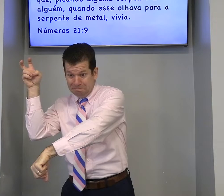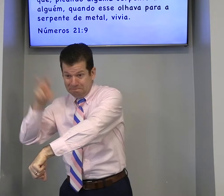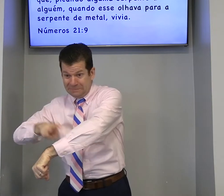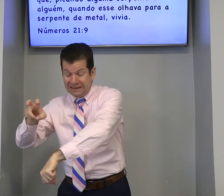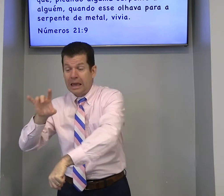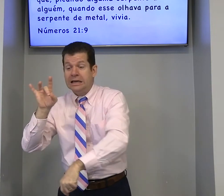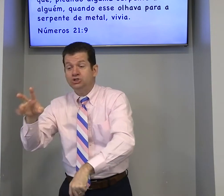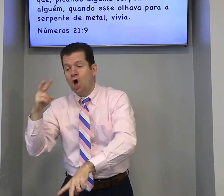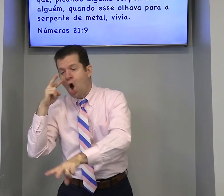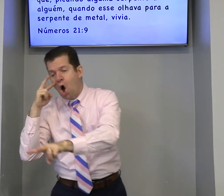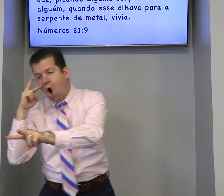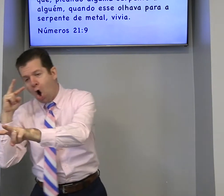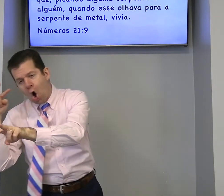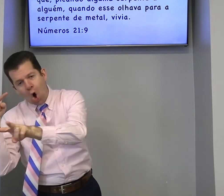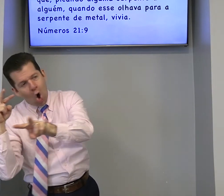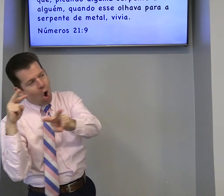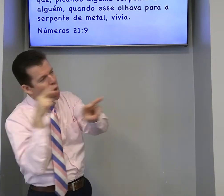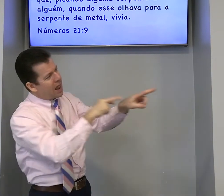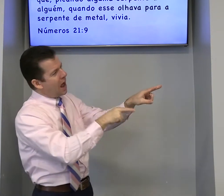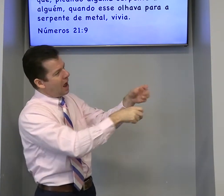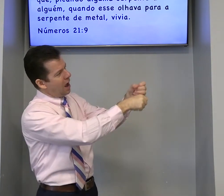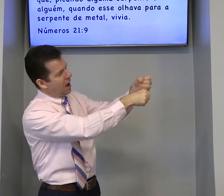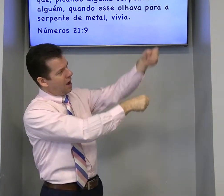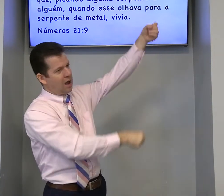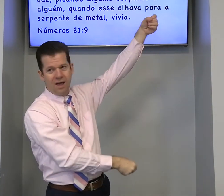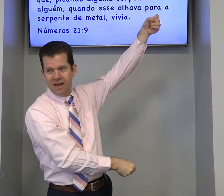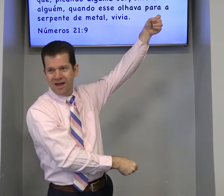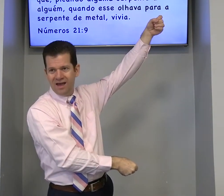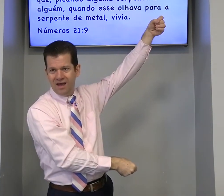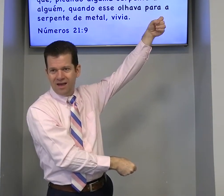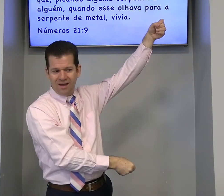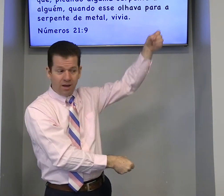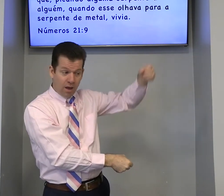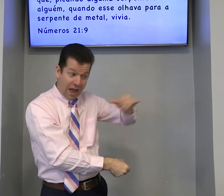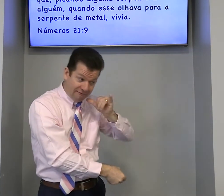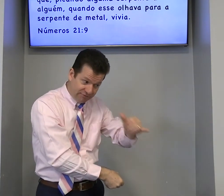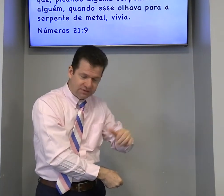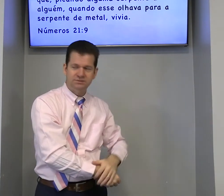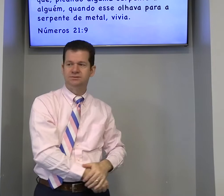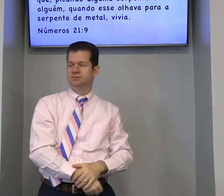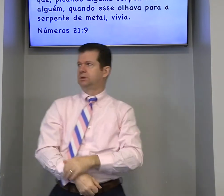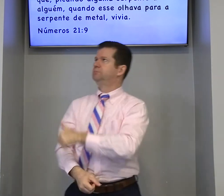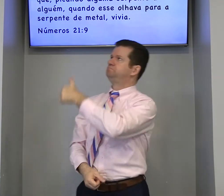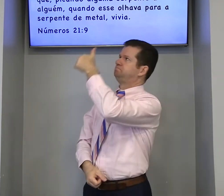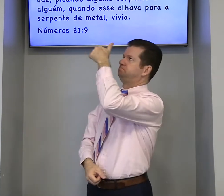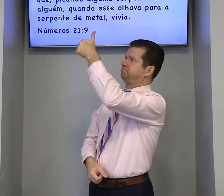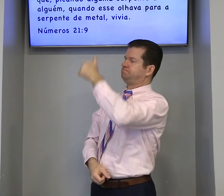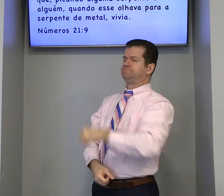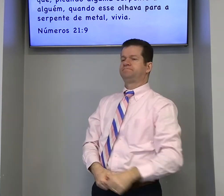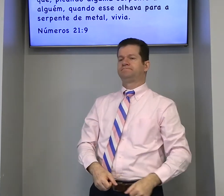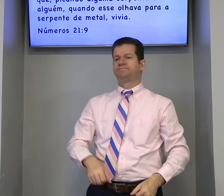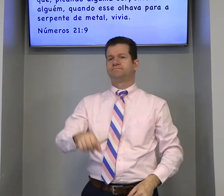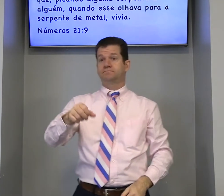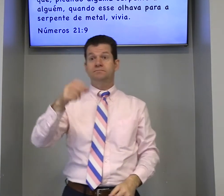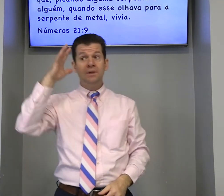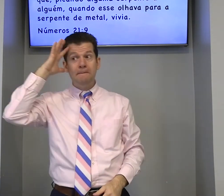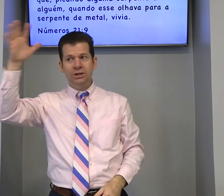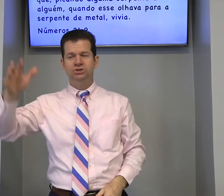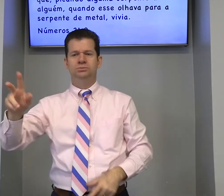se você é pecada, pode olhar para a serpente. Tudo bem.